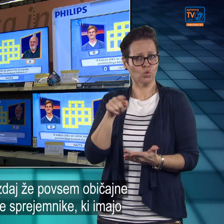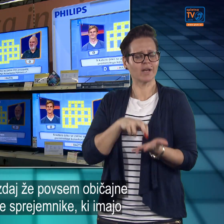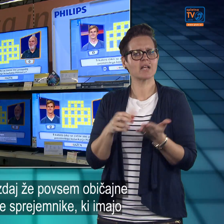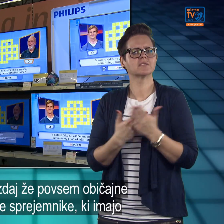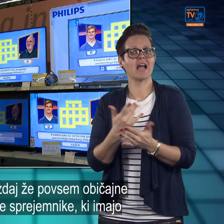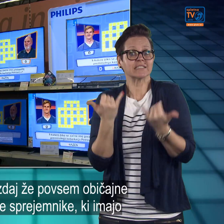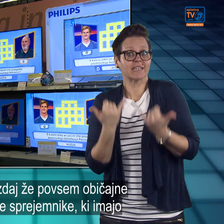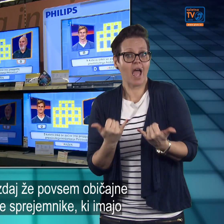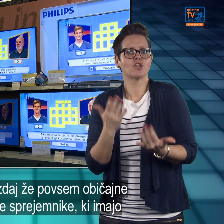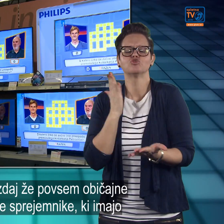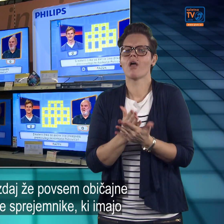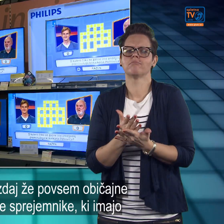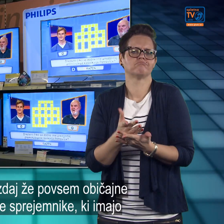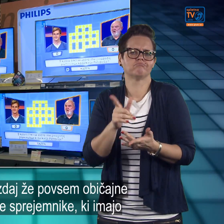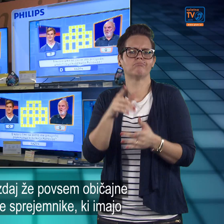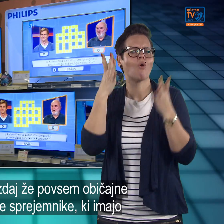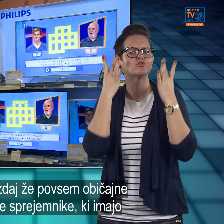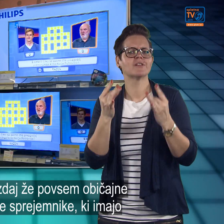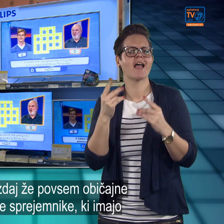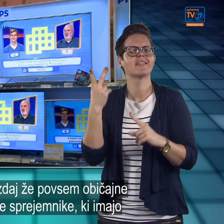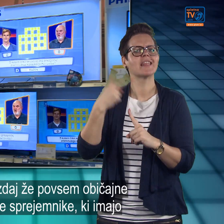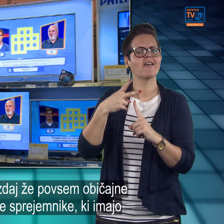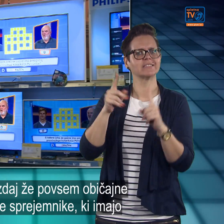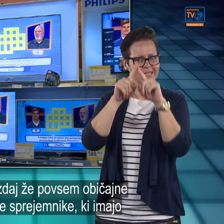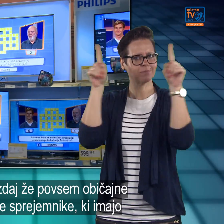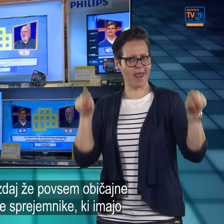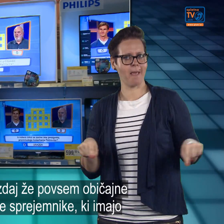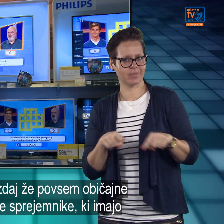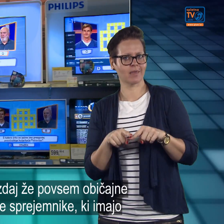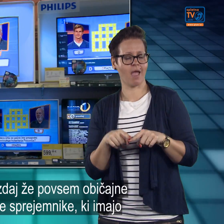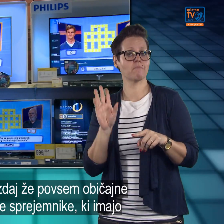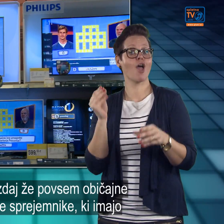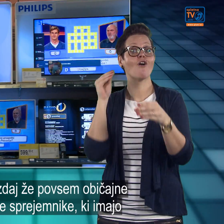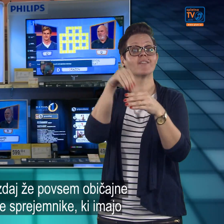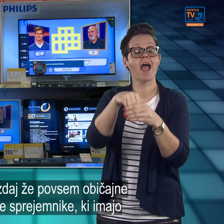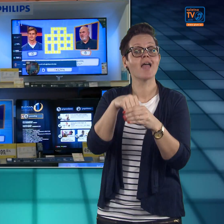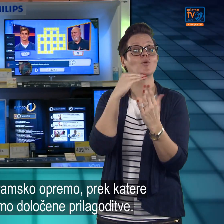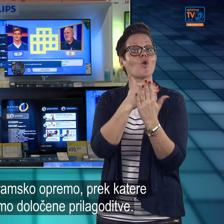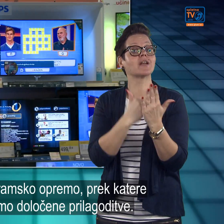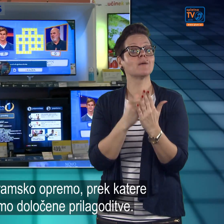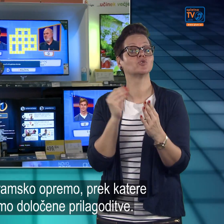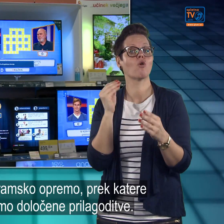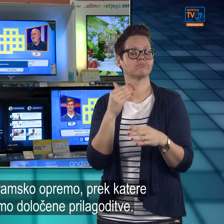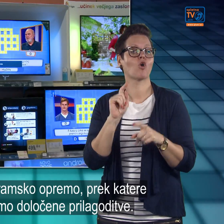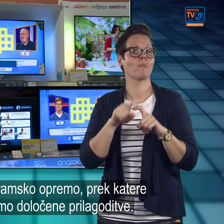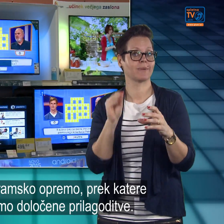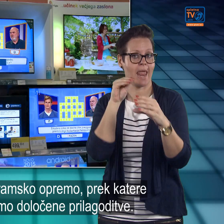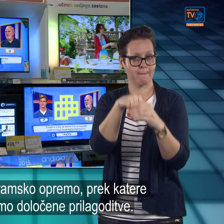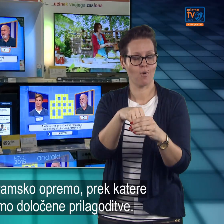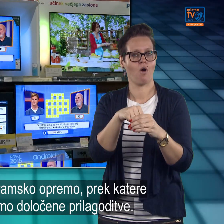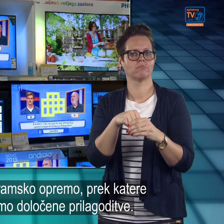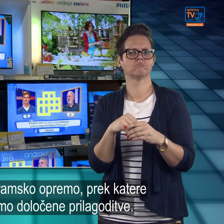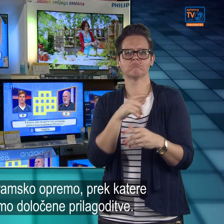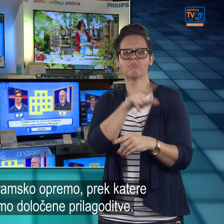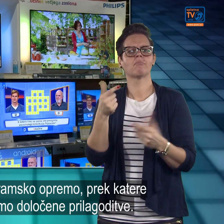Tu gre za zdaj že povsem običajne televizijske sprejemnike, ki imajo vgrajeno programsko opremo, prek katere